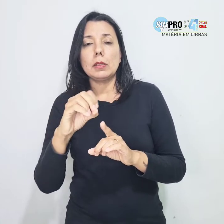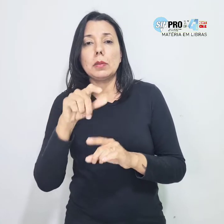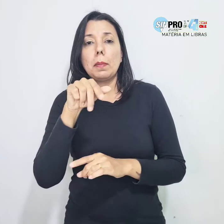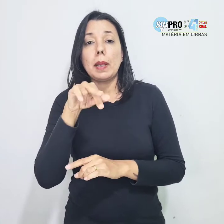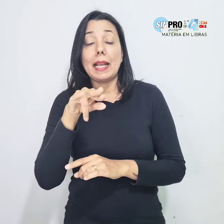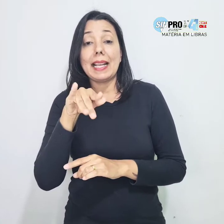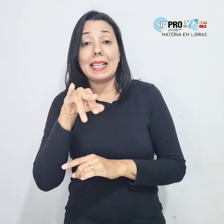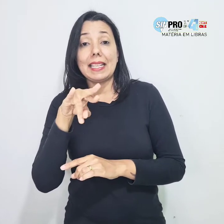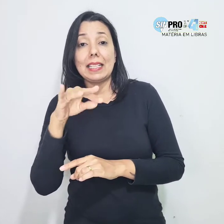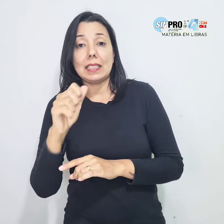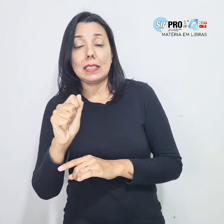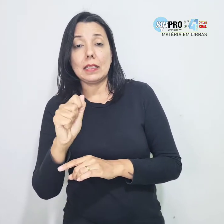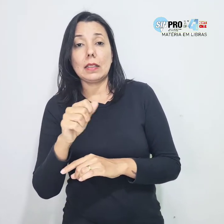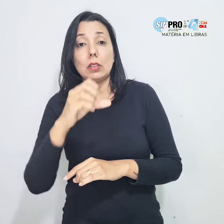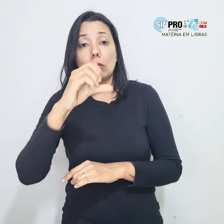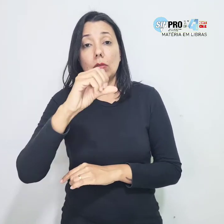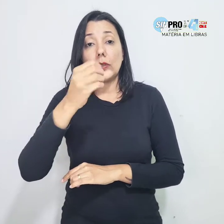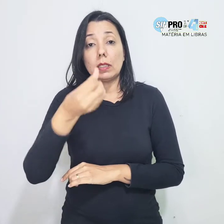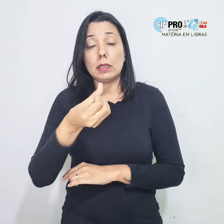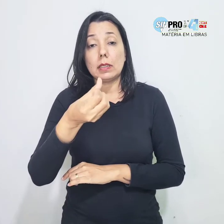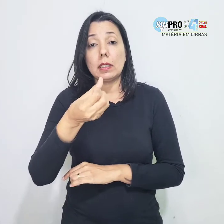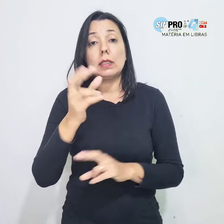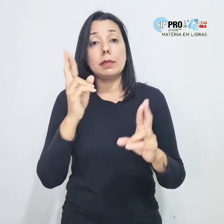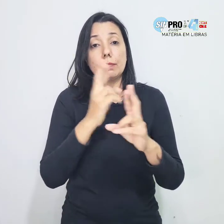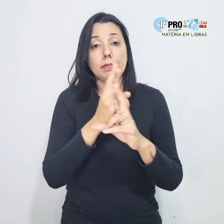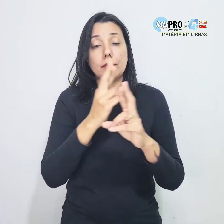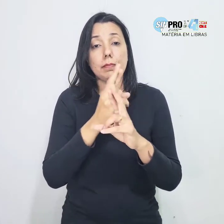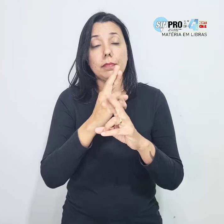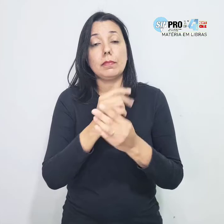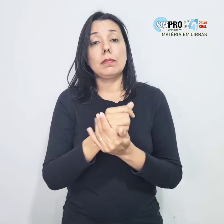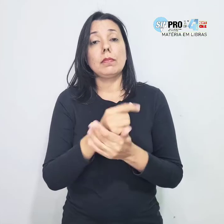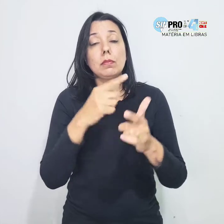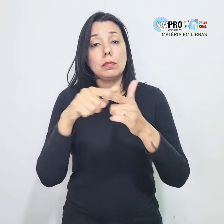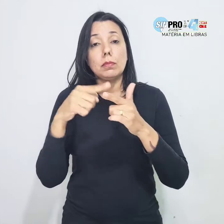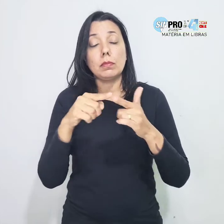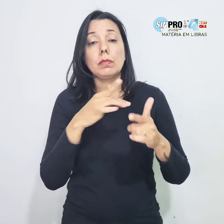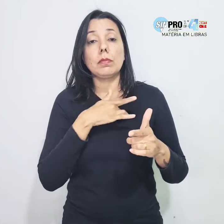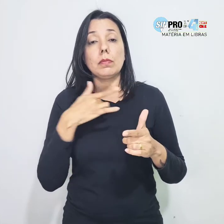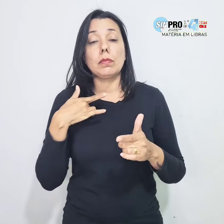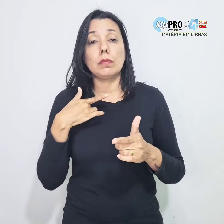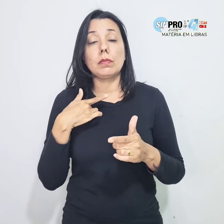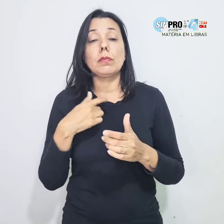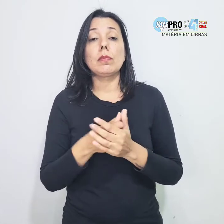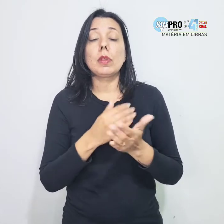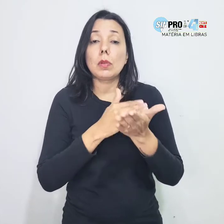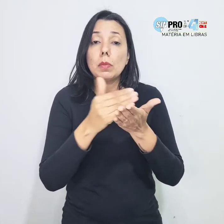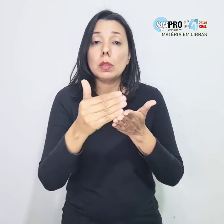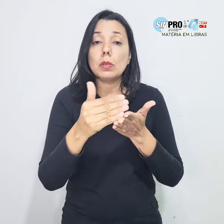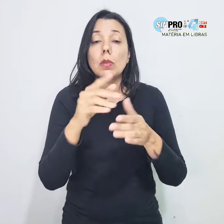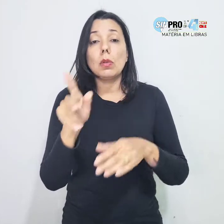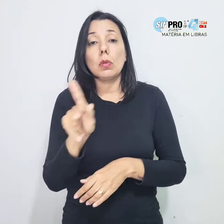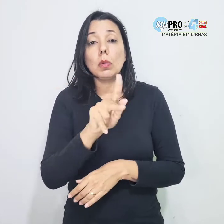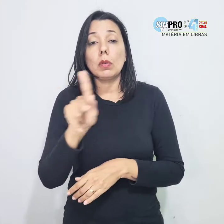Auckland, com 96 casos relacionados. O caso começou com um professor